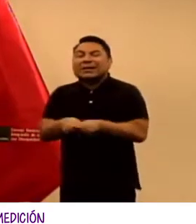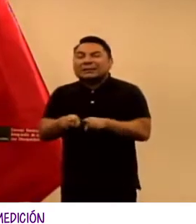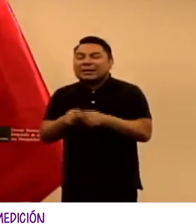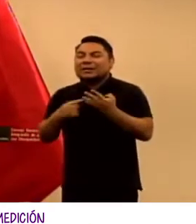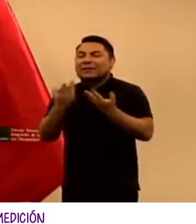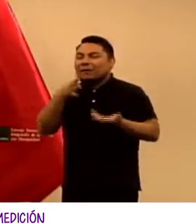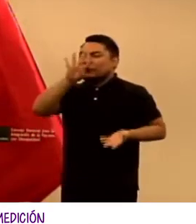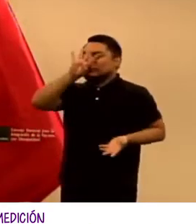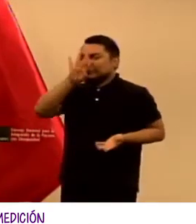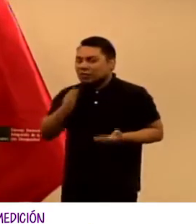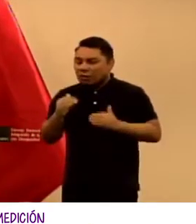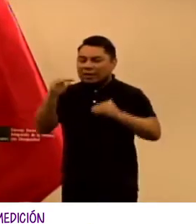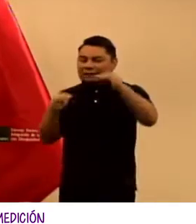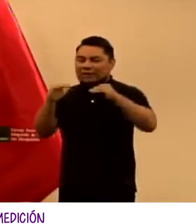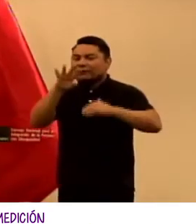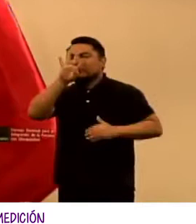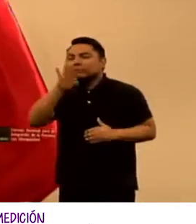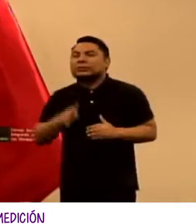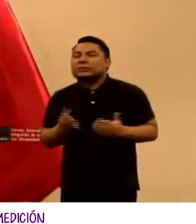frustración o el nivel de